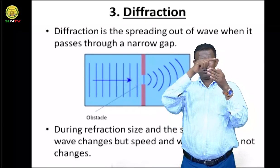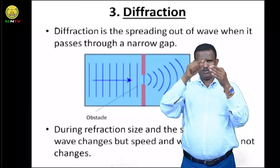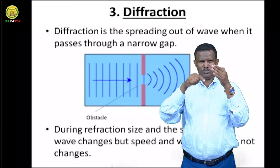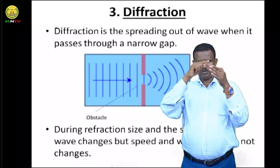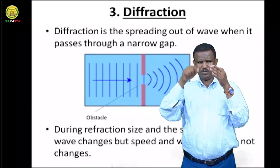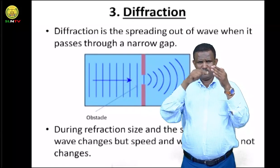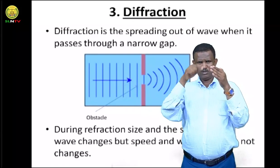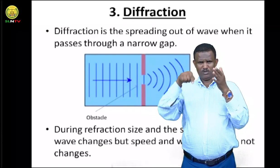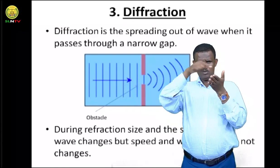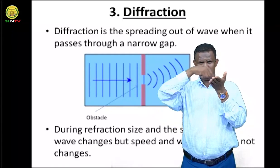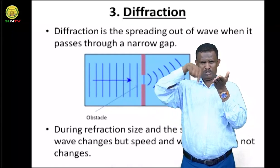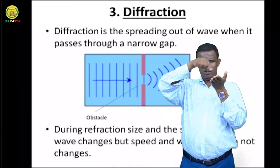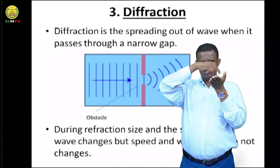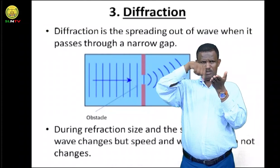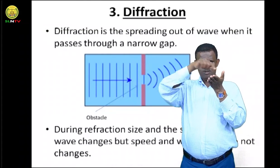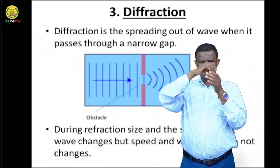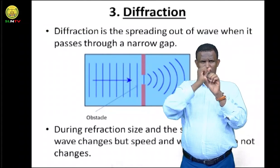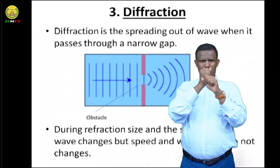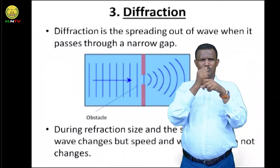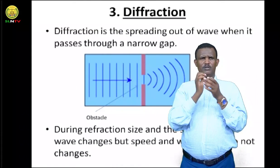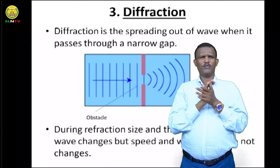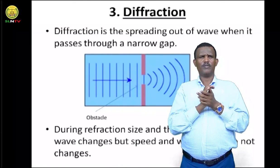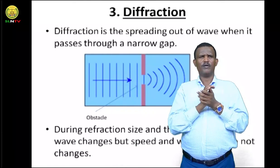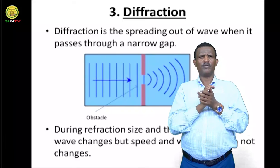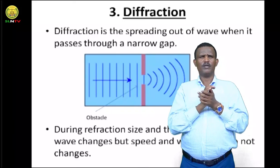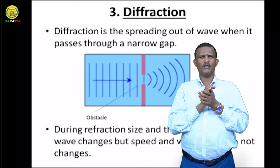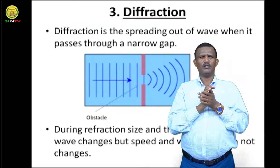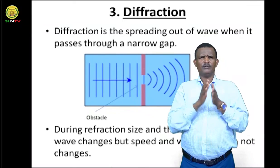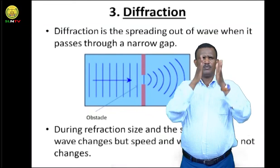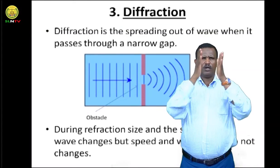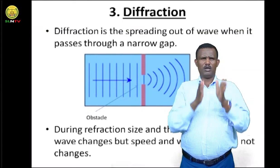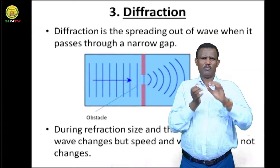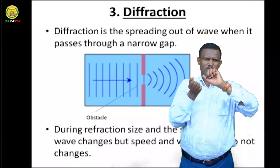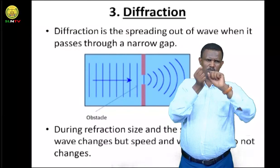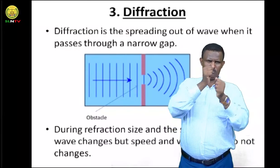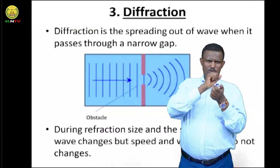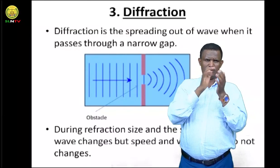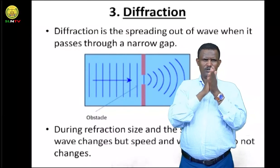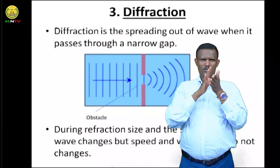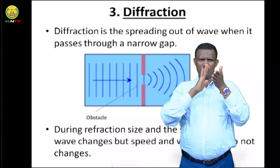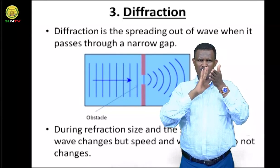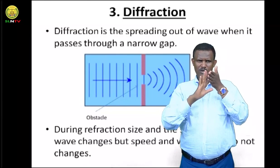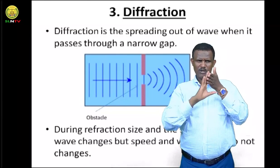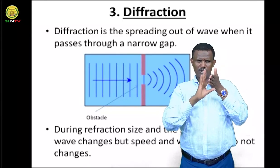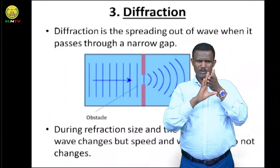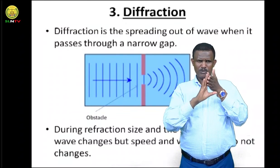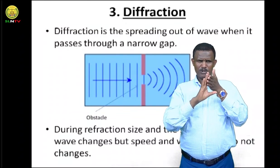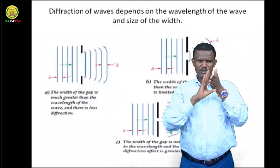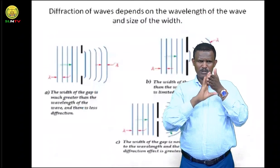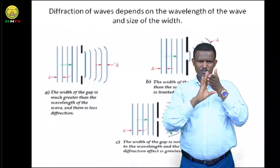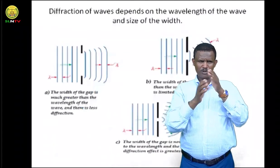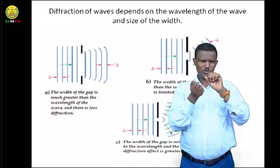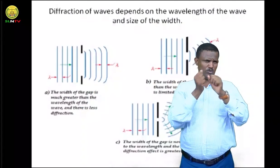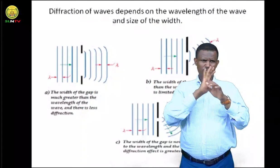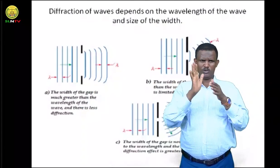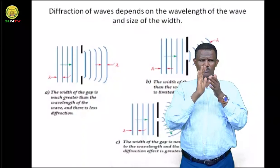la dhawrin refraction size-ka wave-ku isbedelay shape-kuna wuu isbedelayaa laakiin speed-ka iyo wavelength-ku midna isma